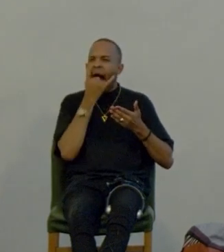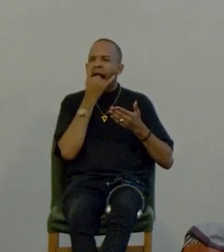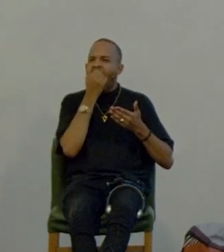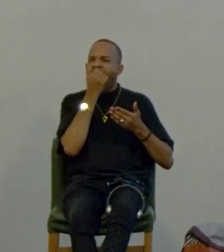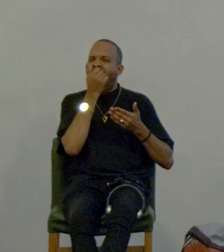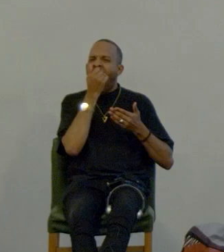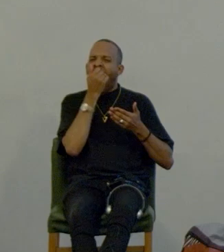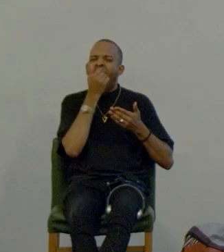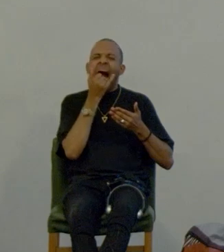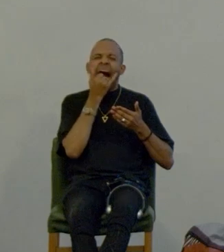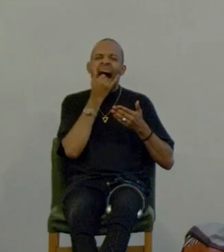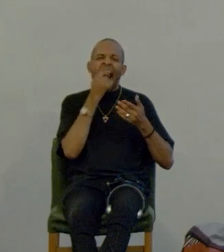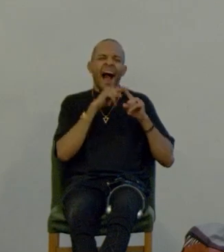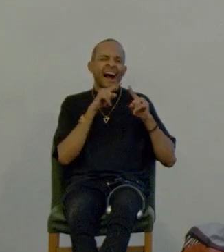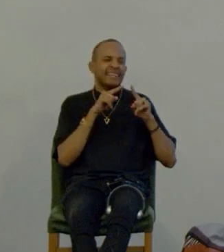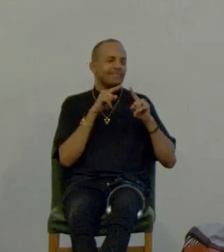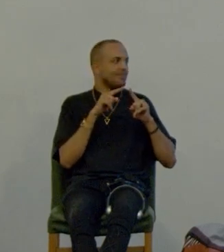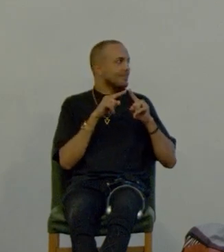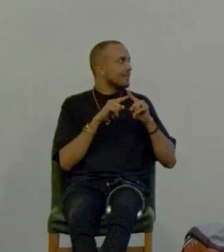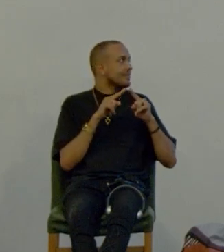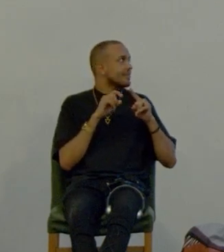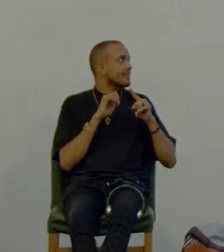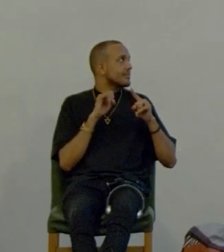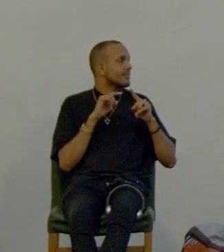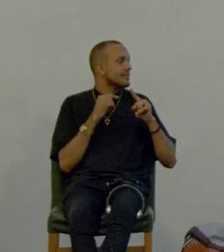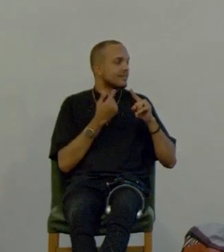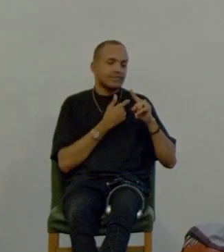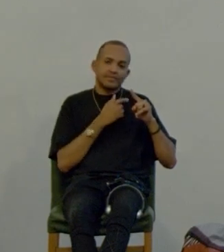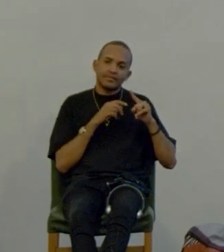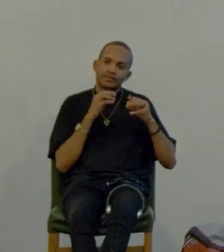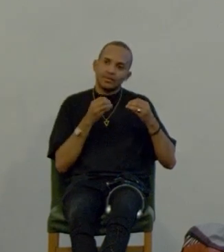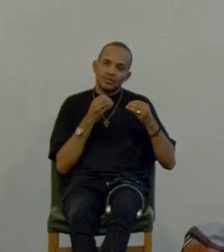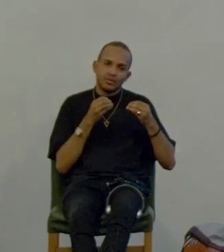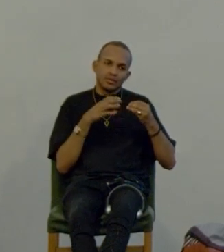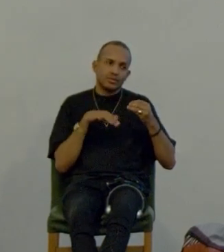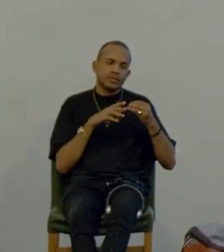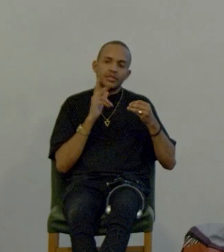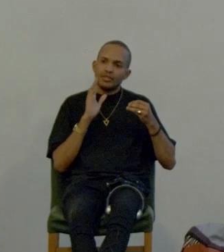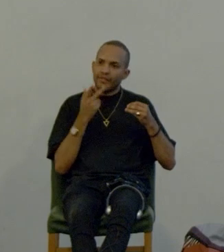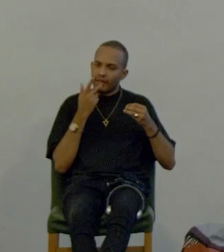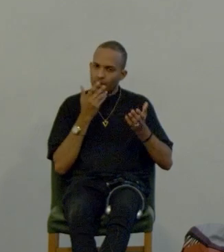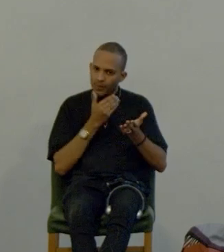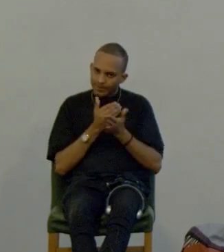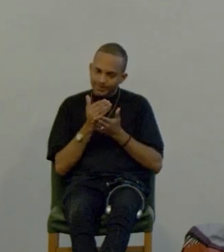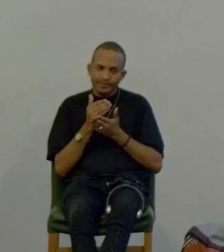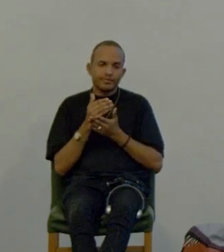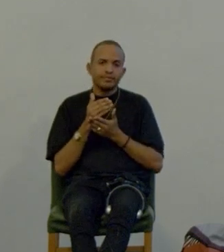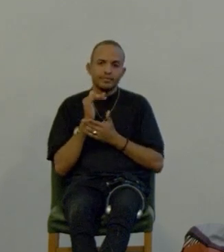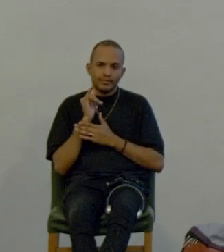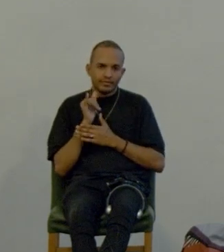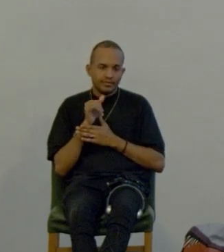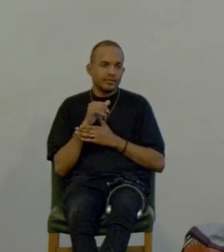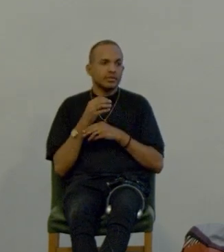peguei uma parte de uma apresentação que eu tinha dado anteriormente, mas se a gente volta àquela questão do FONMARCHOS que eu coloquei no começo da minha fala,